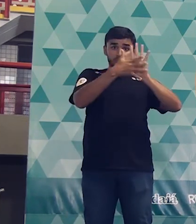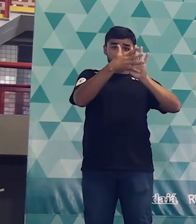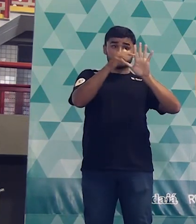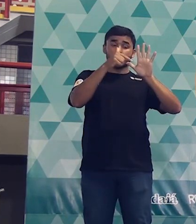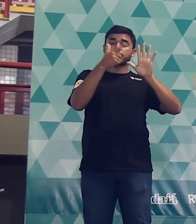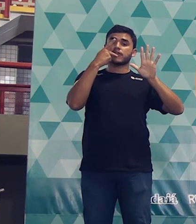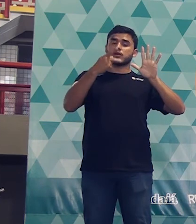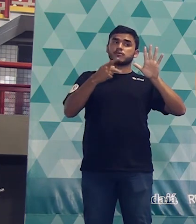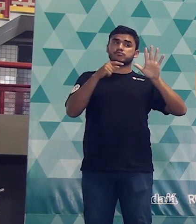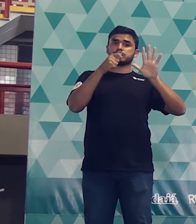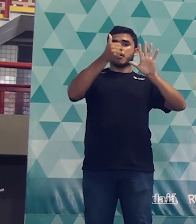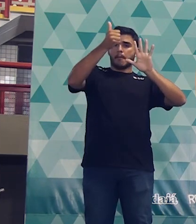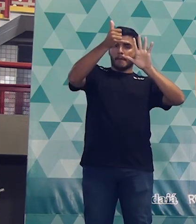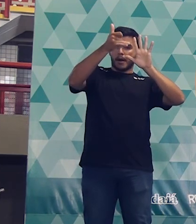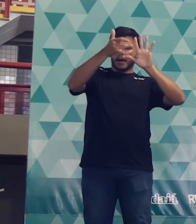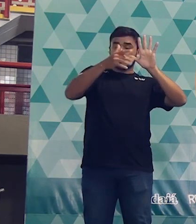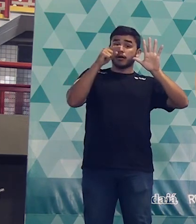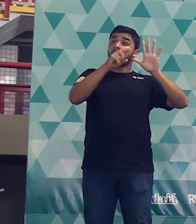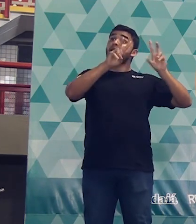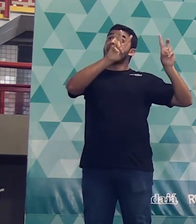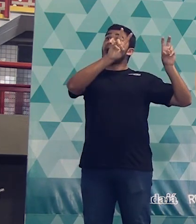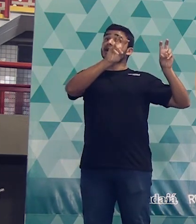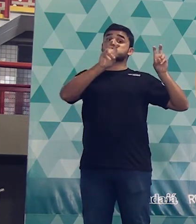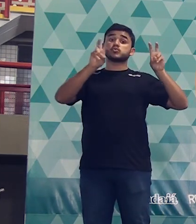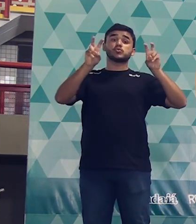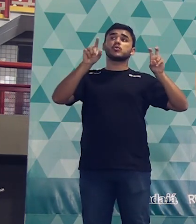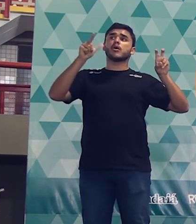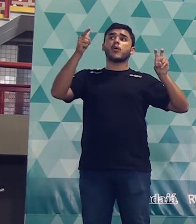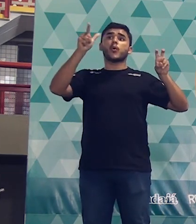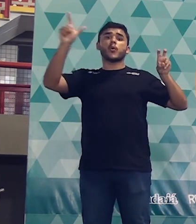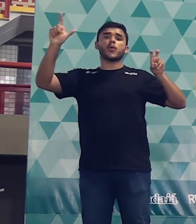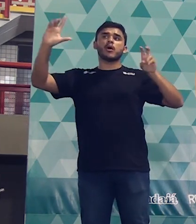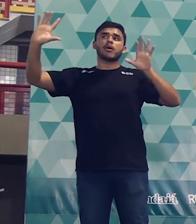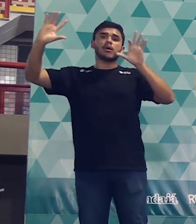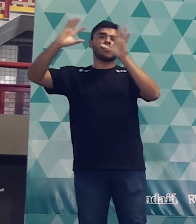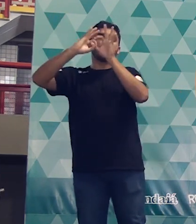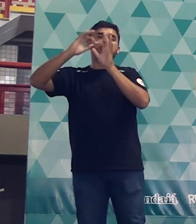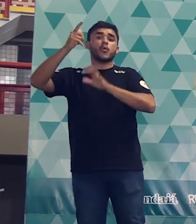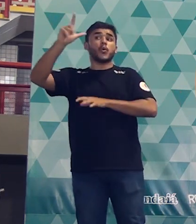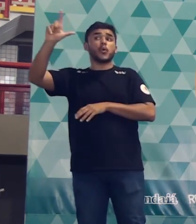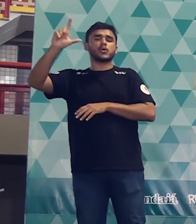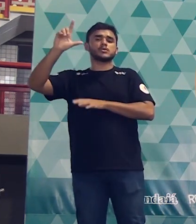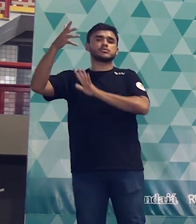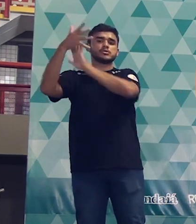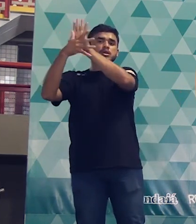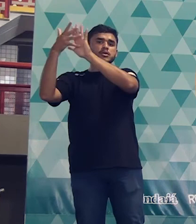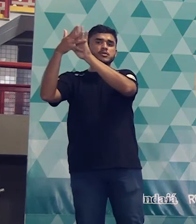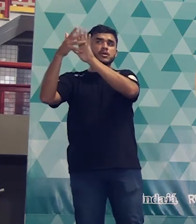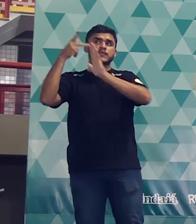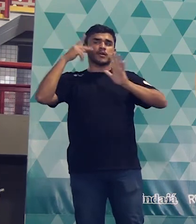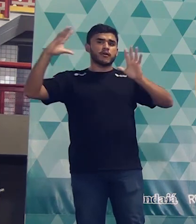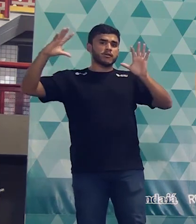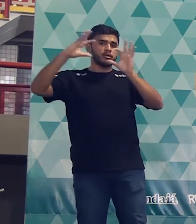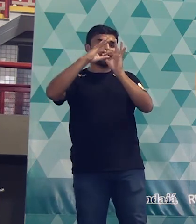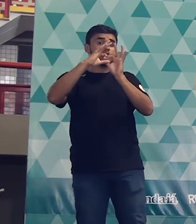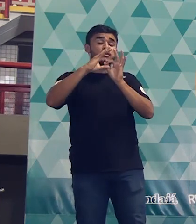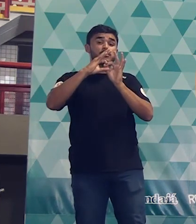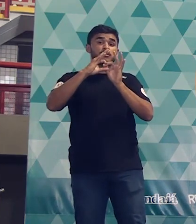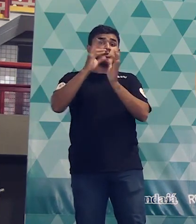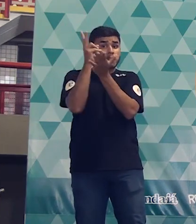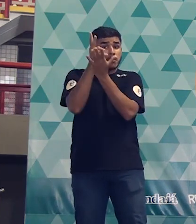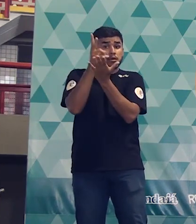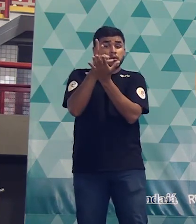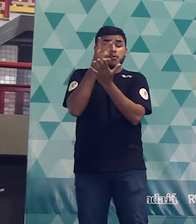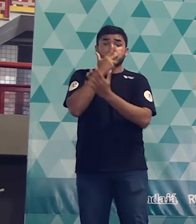referência a outro, mantendo as mesmas ideias, mantendo o mesmo sentido. Às